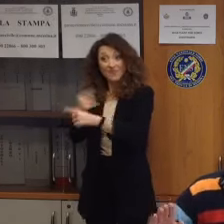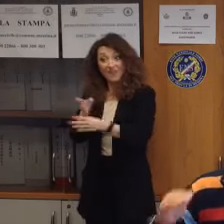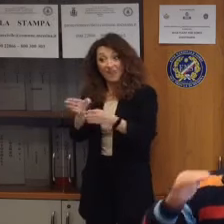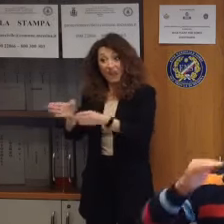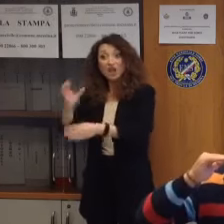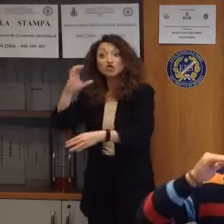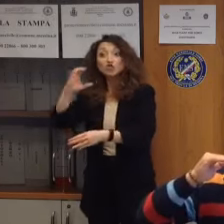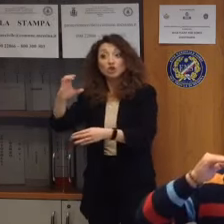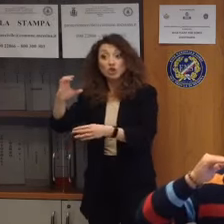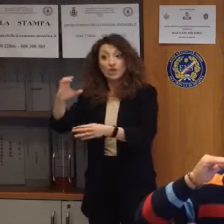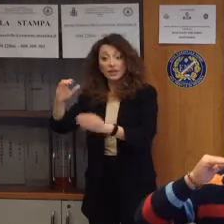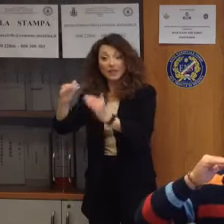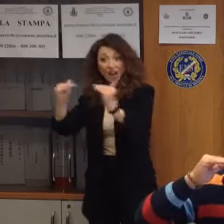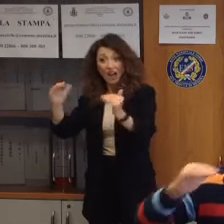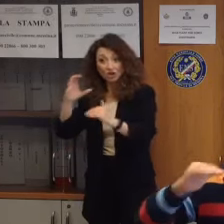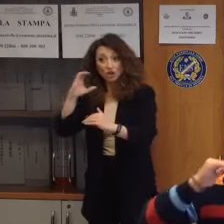C,